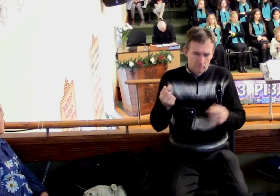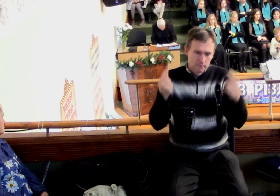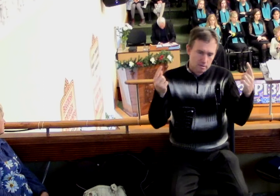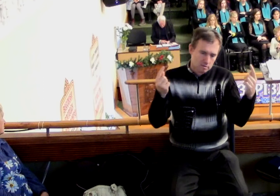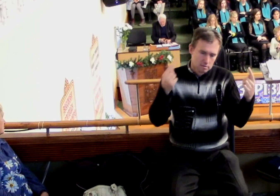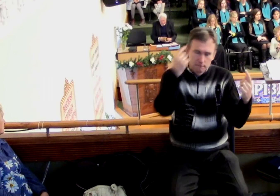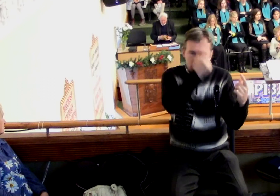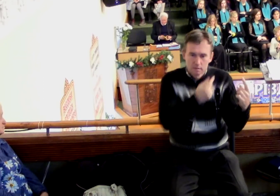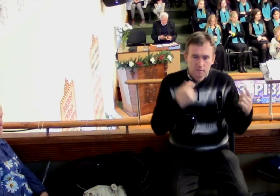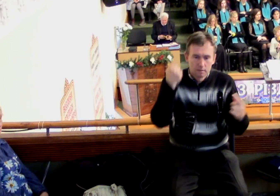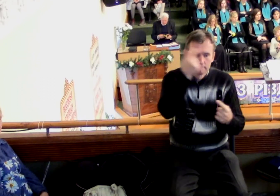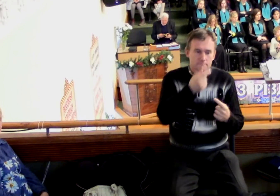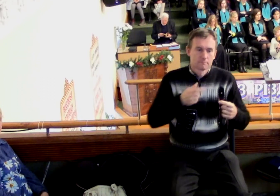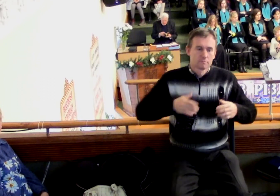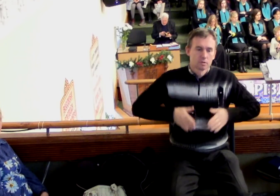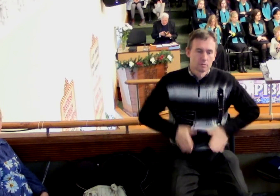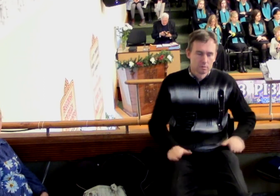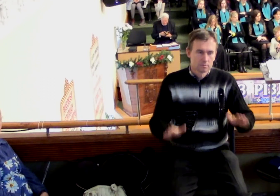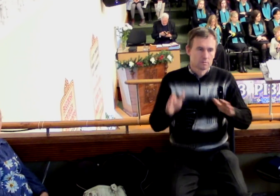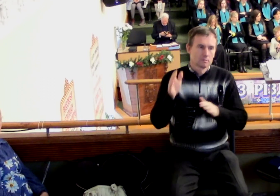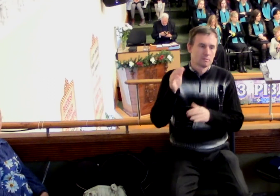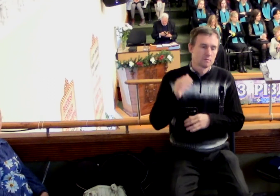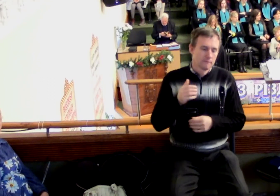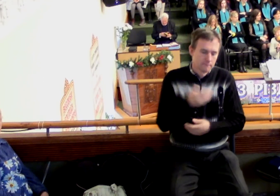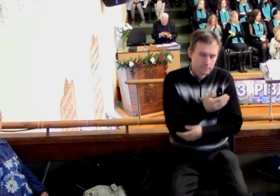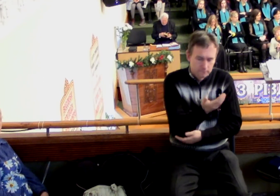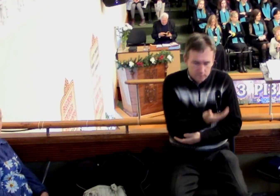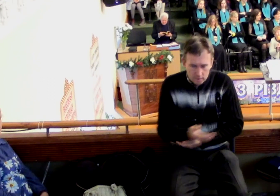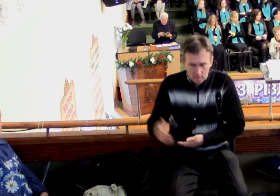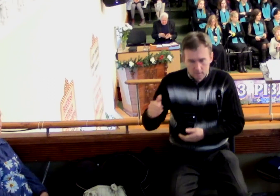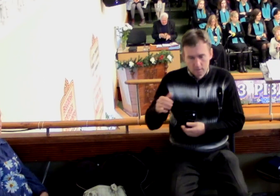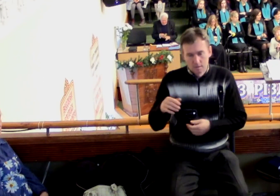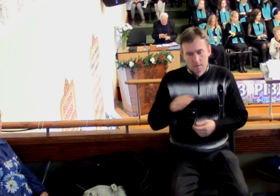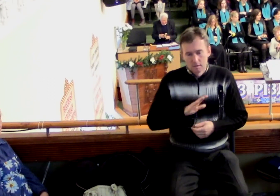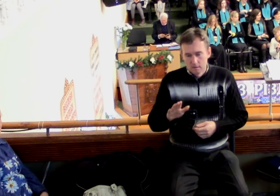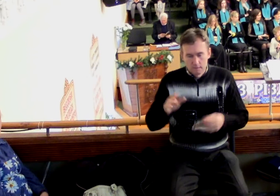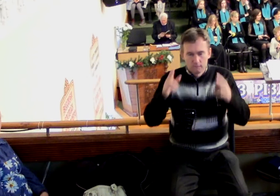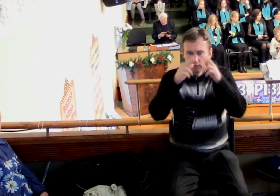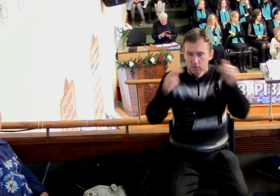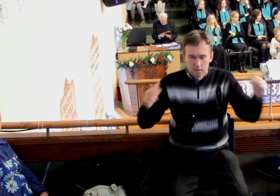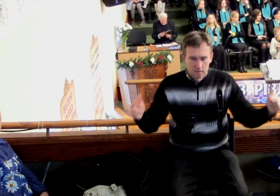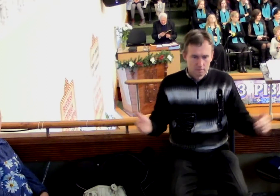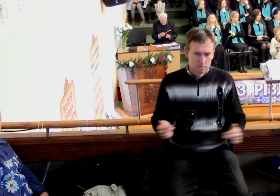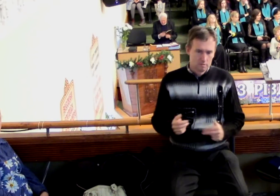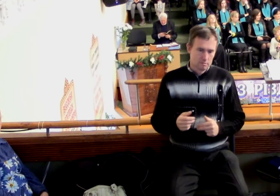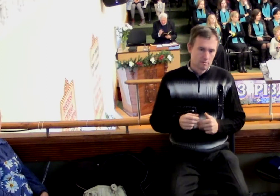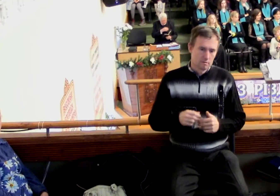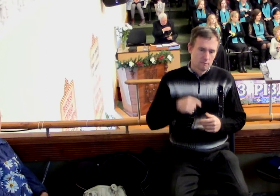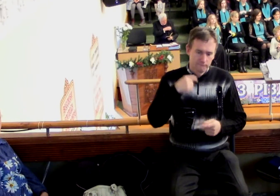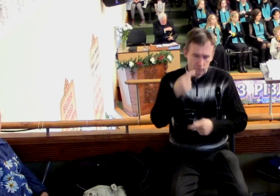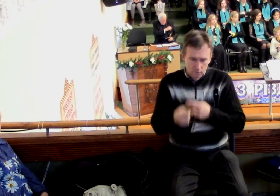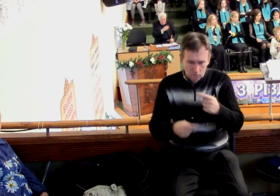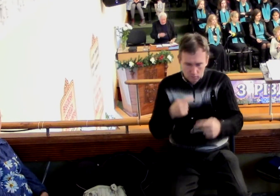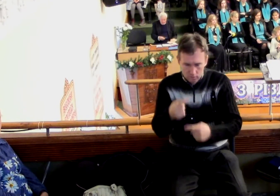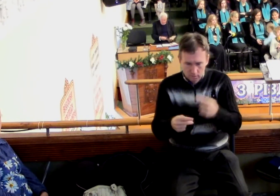вида, рожден он в яслях, не в дворцах, хотя из рода